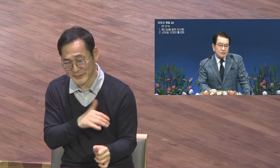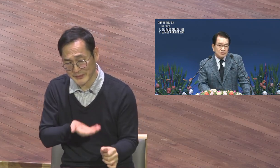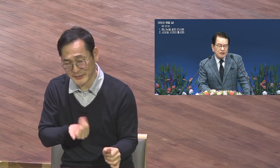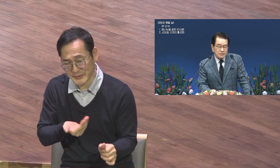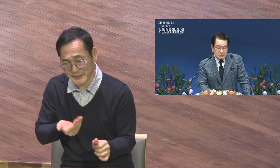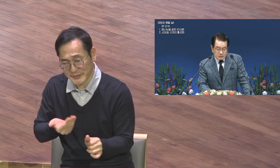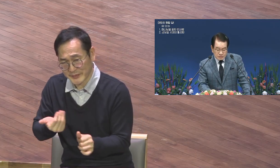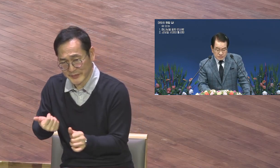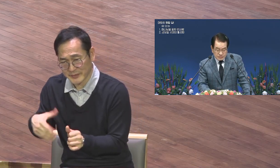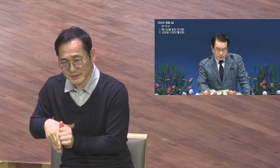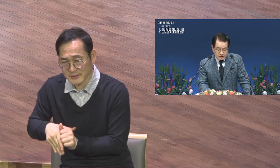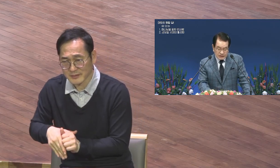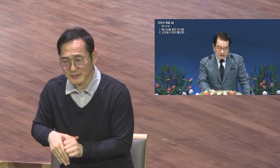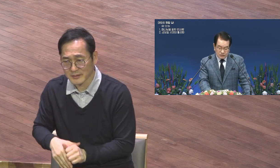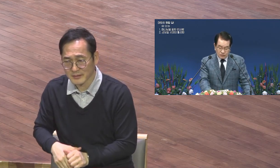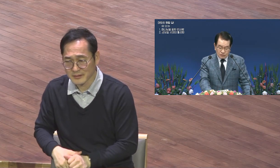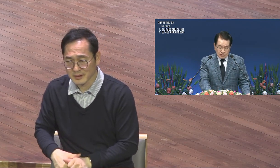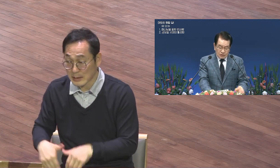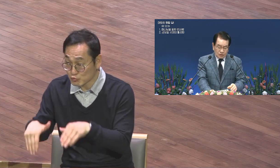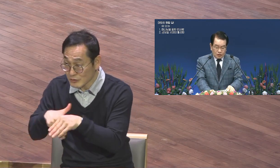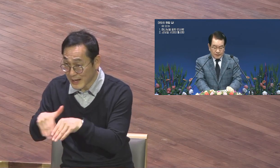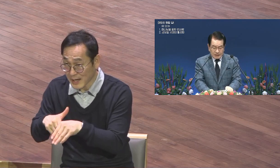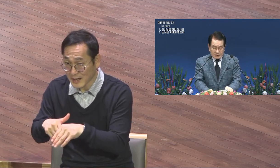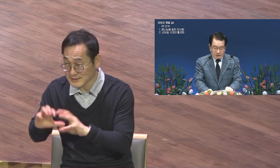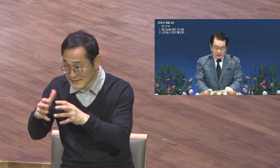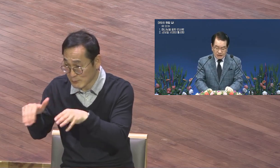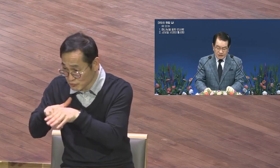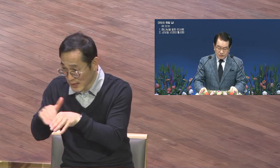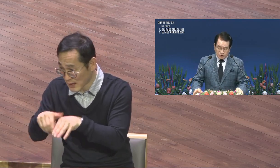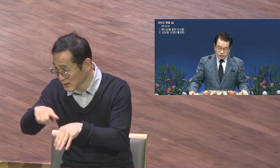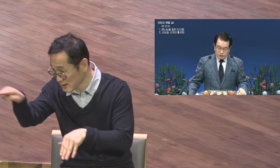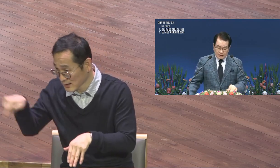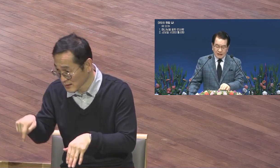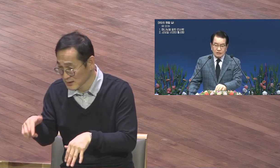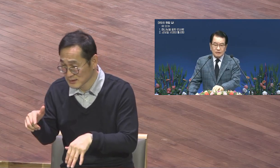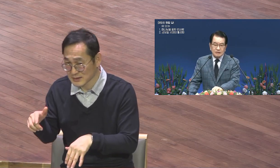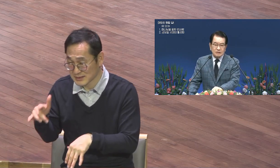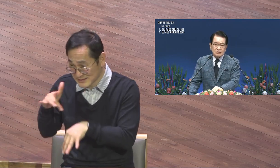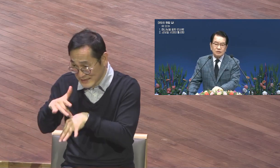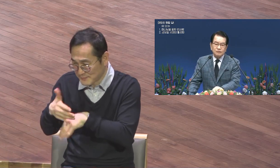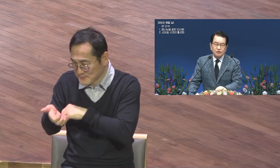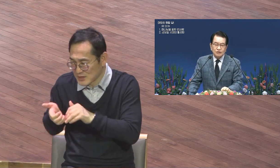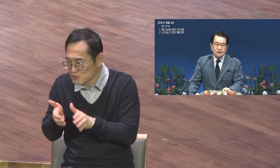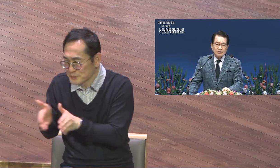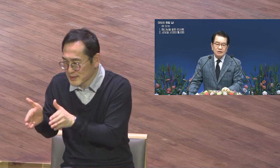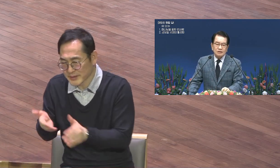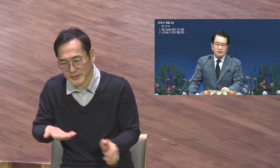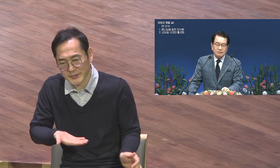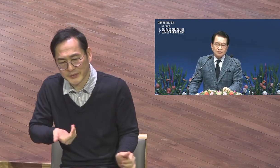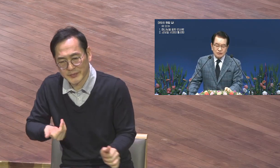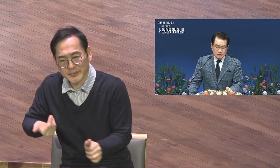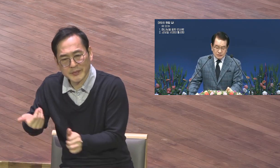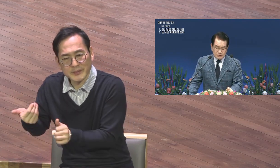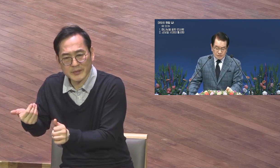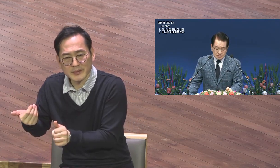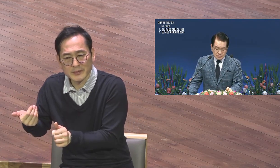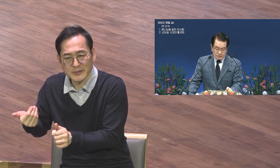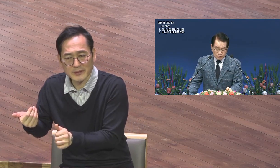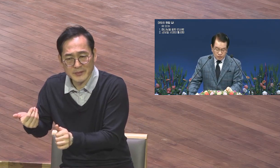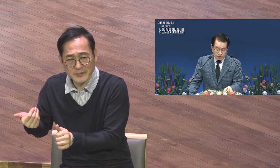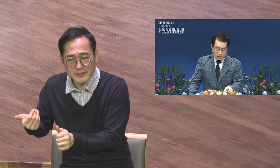시들버려 유랩넛들 우리 자녀도 올바른 영적 상태부터 준비하기 위해서 이제 검토일 시대를 열은 거예요. 검토일